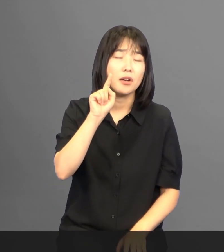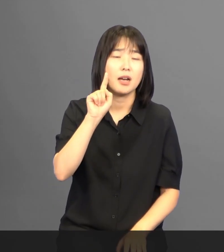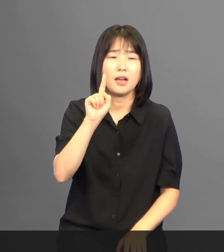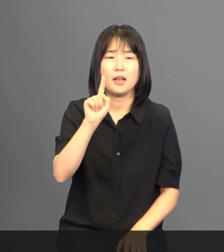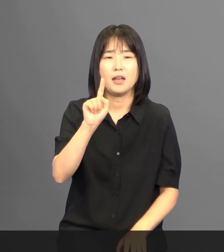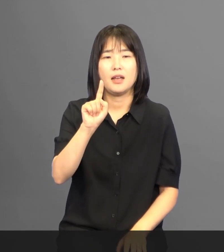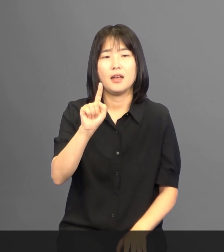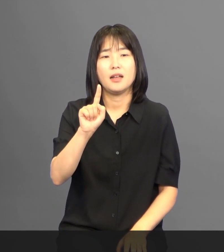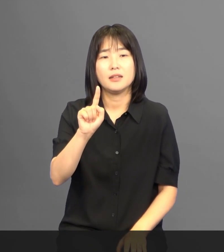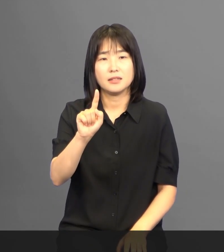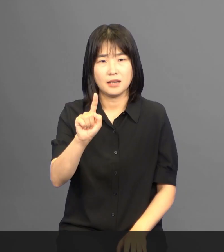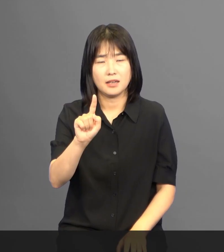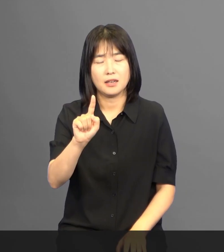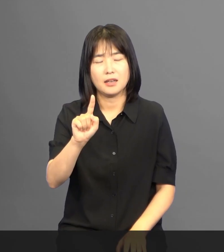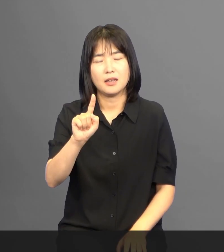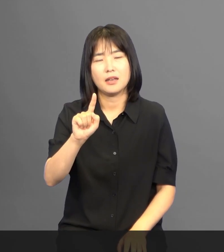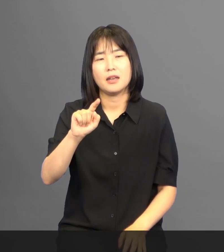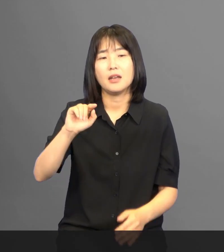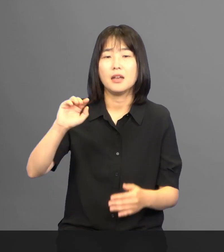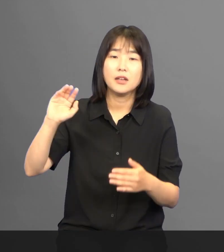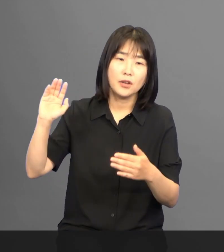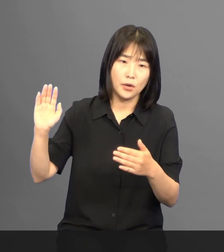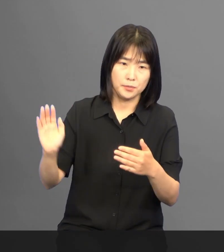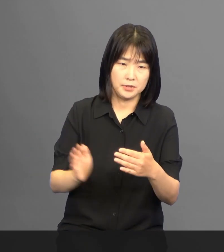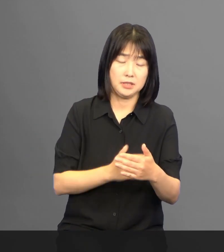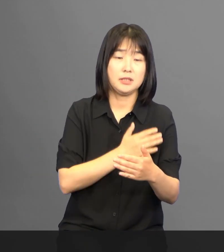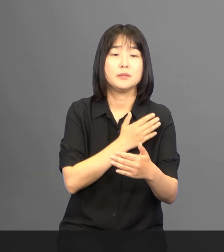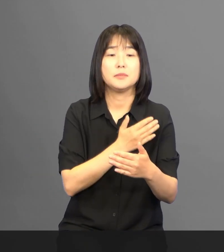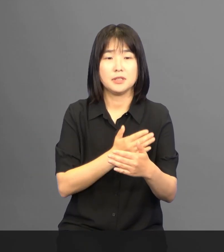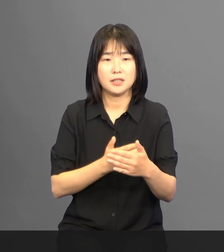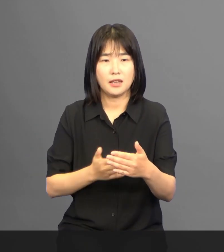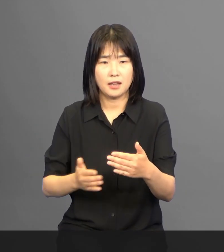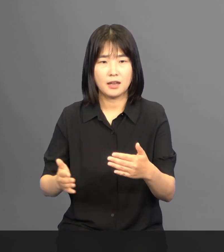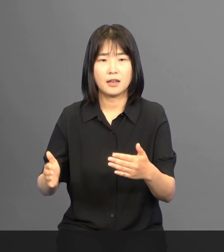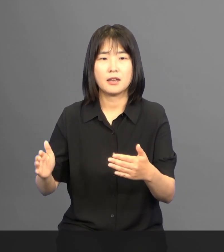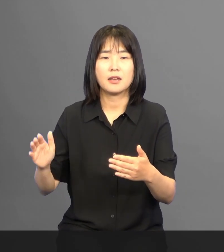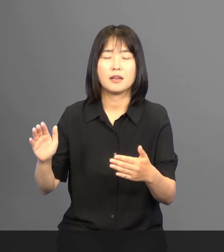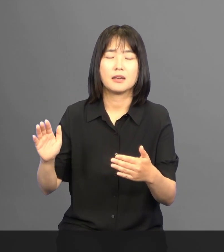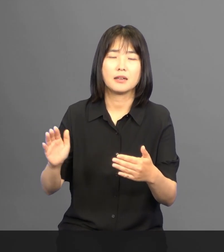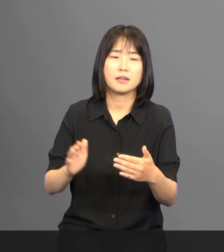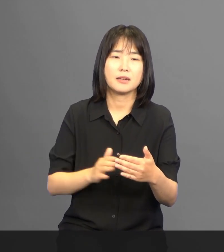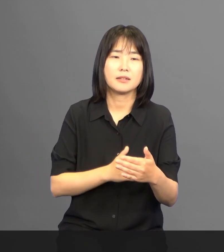선한 것 하나 없습니다.